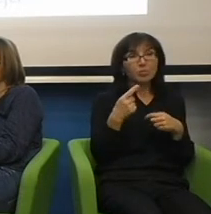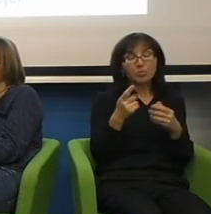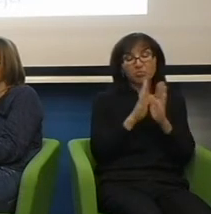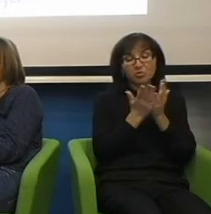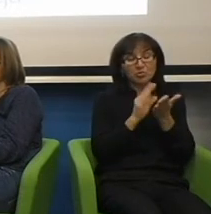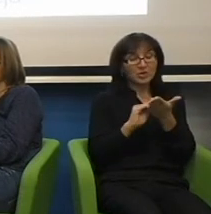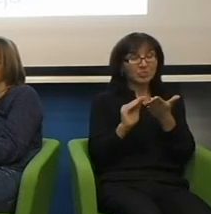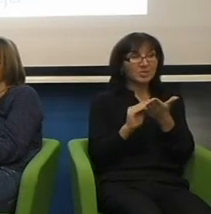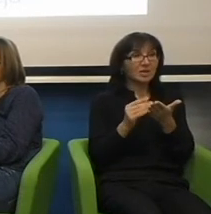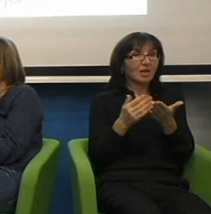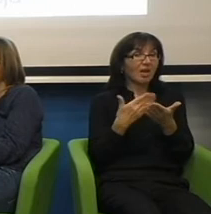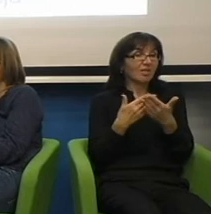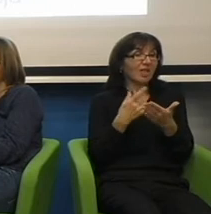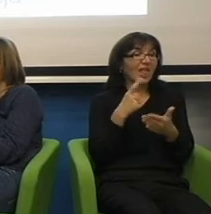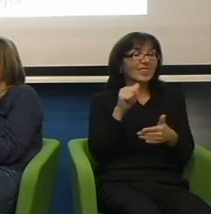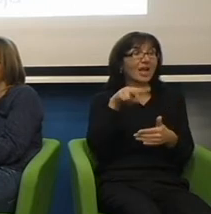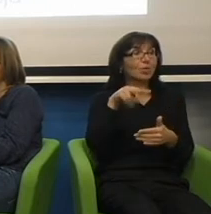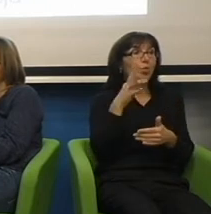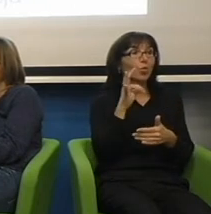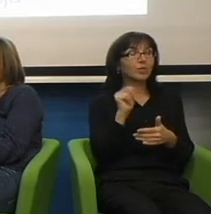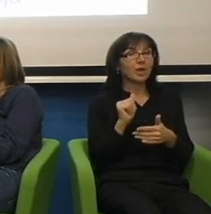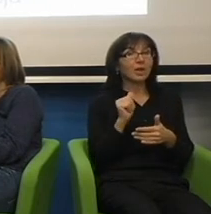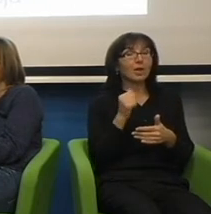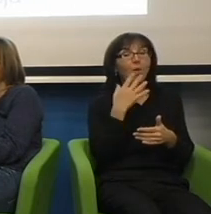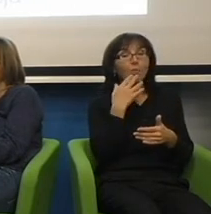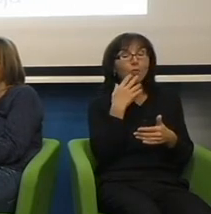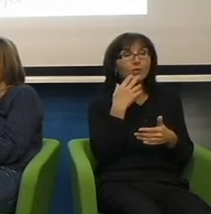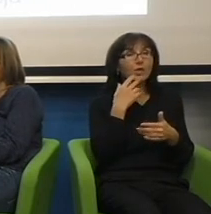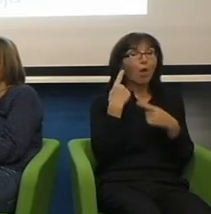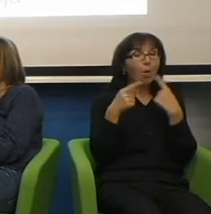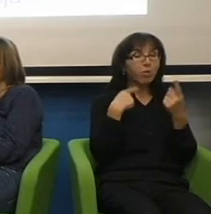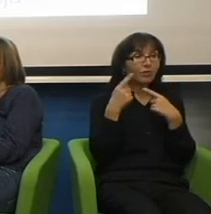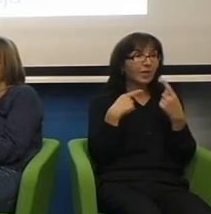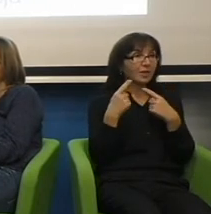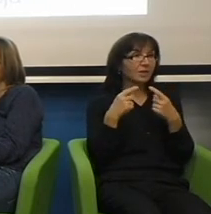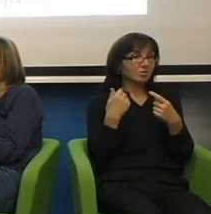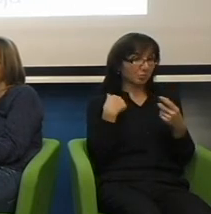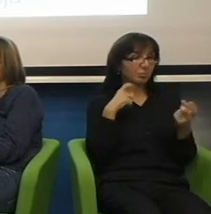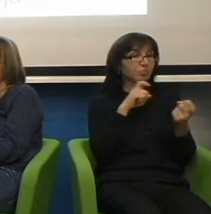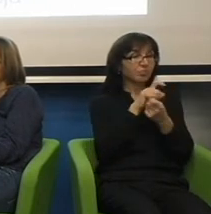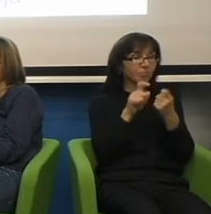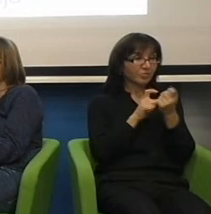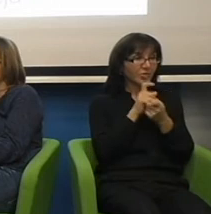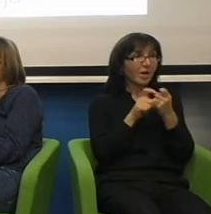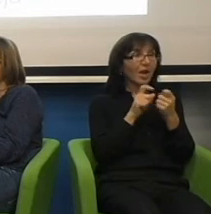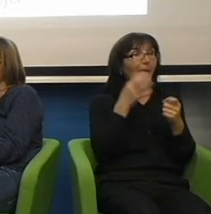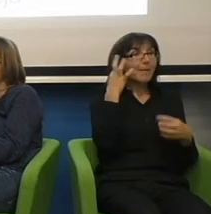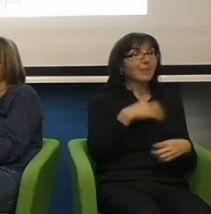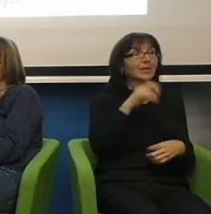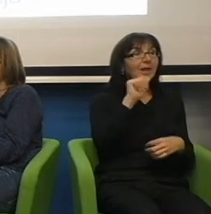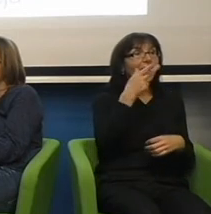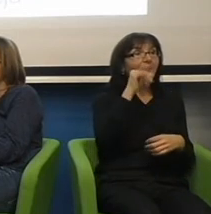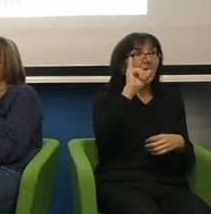Danuta Wałęsa podkreśla, że w swojej autobiografii, że jednak taki konflikt był. Pani Ania była